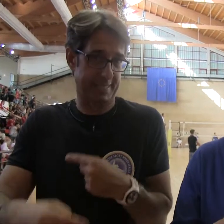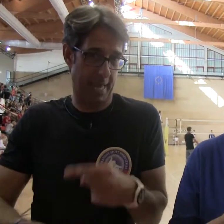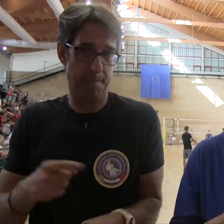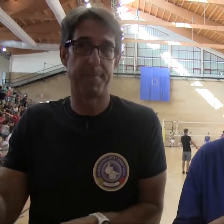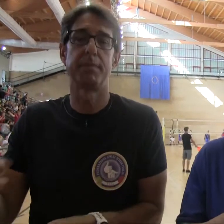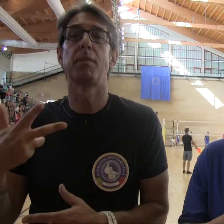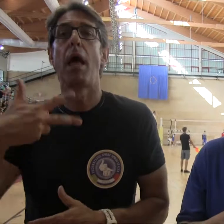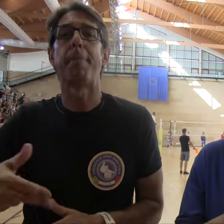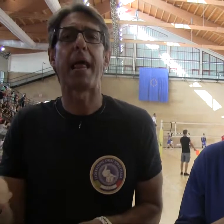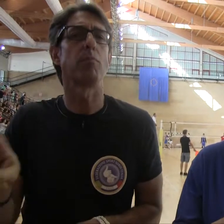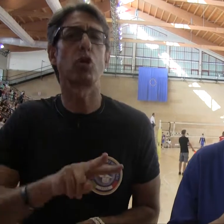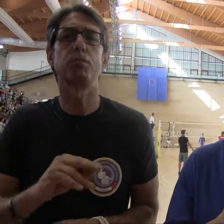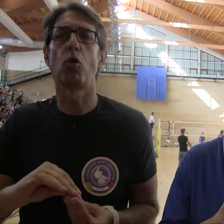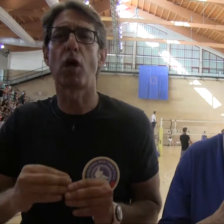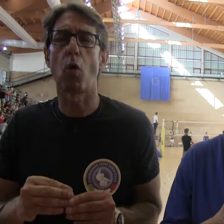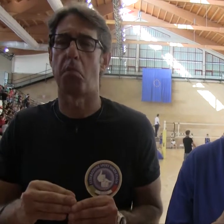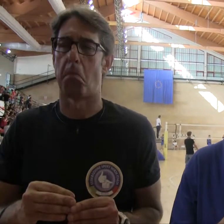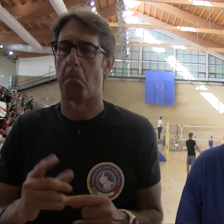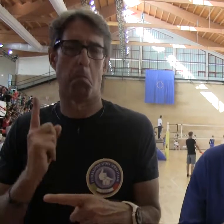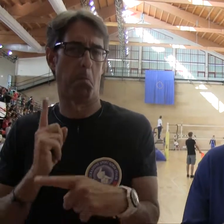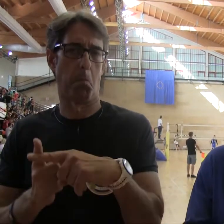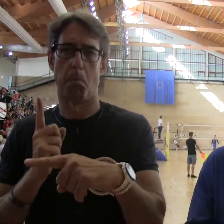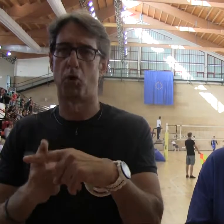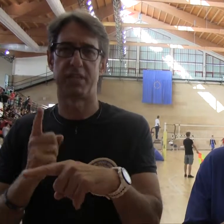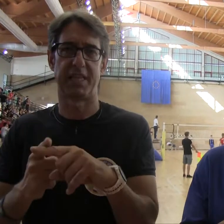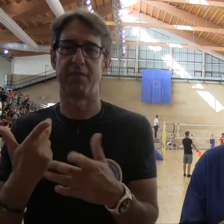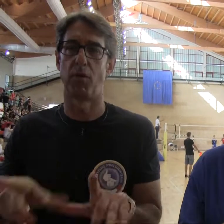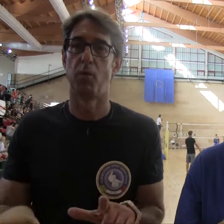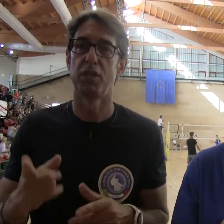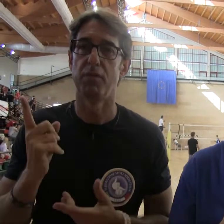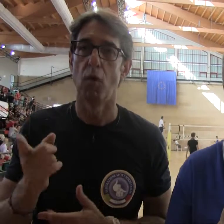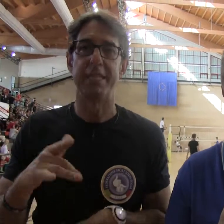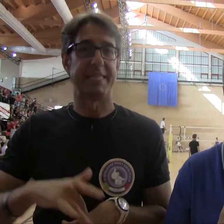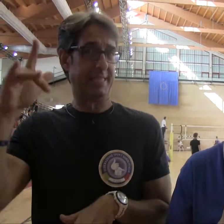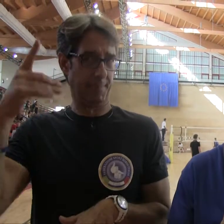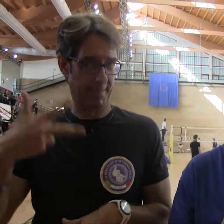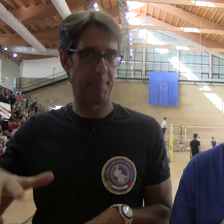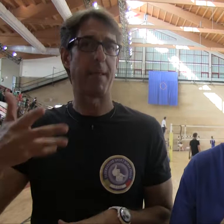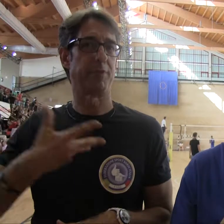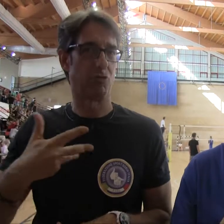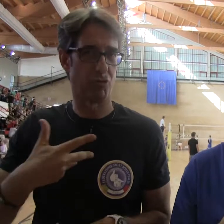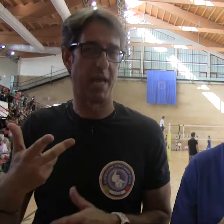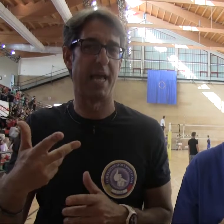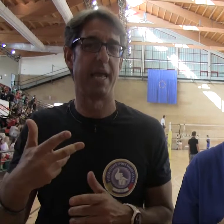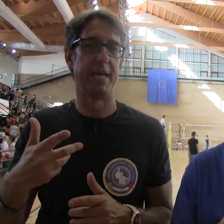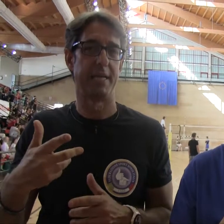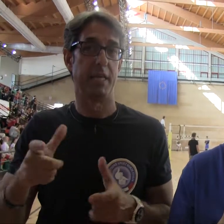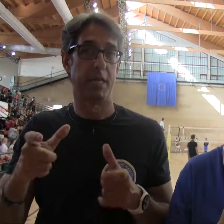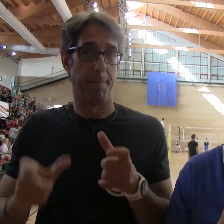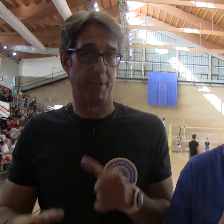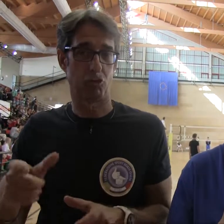Palermo risponde benissimo a questi eventi, perché è molto sensibile allo